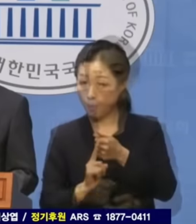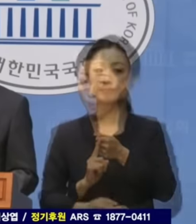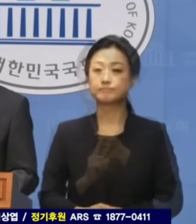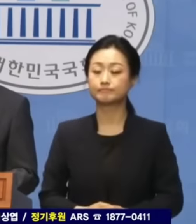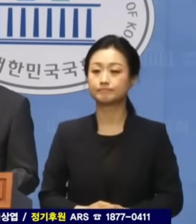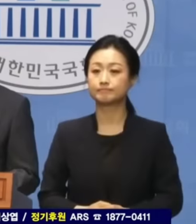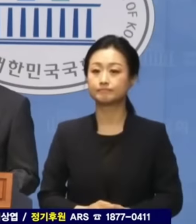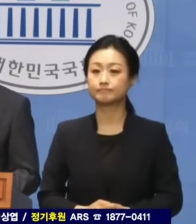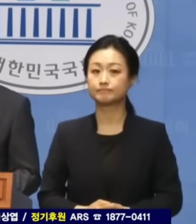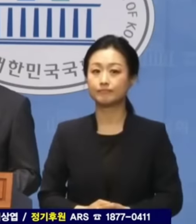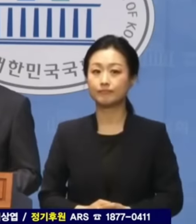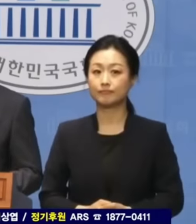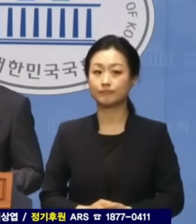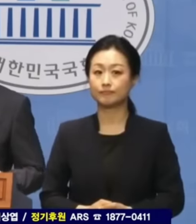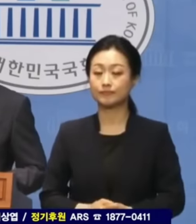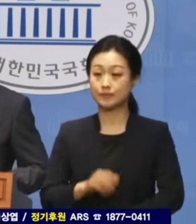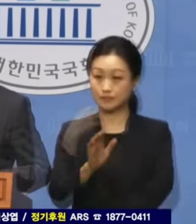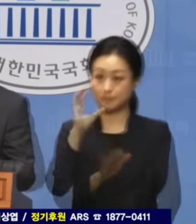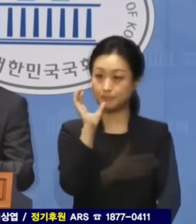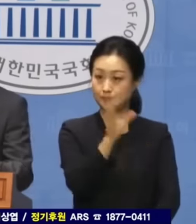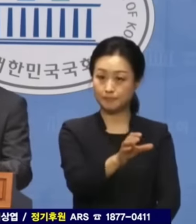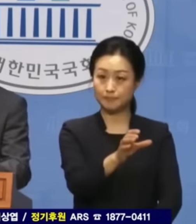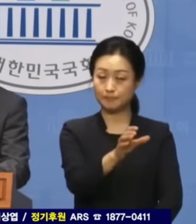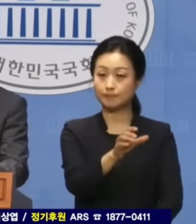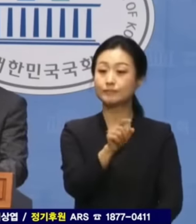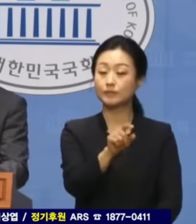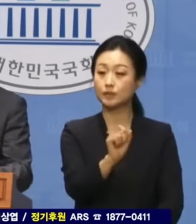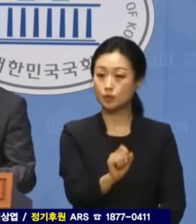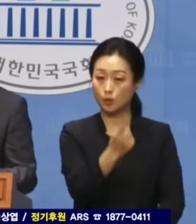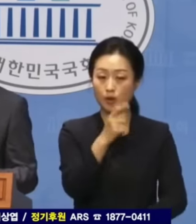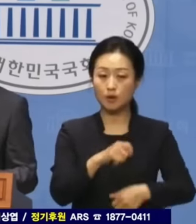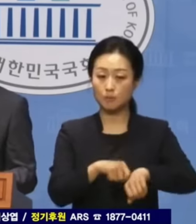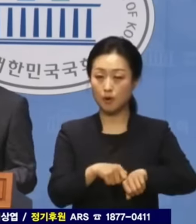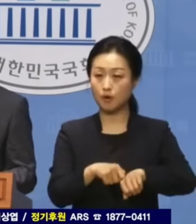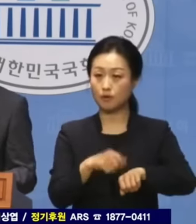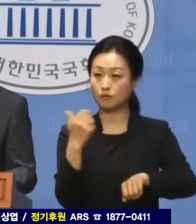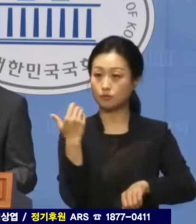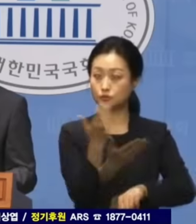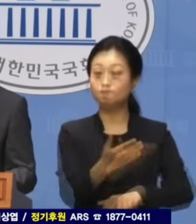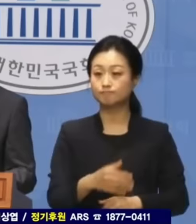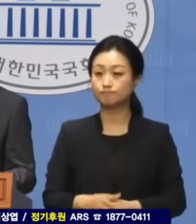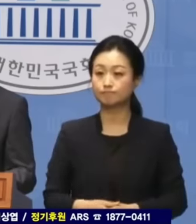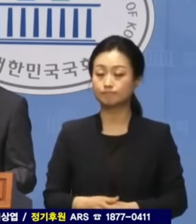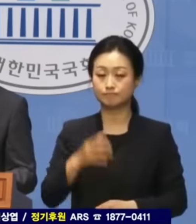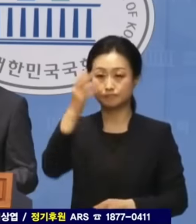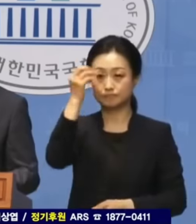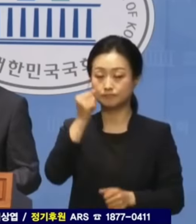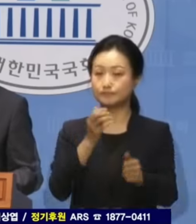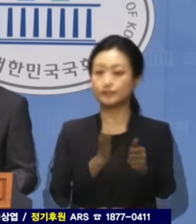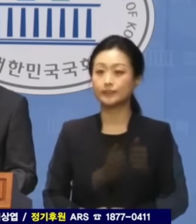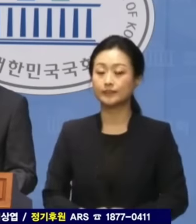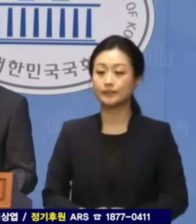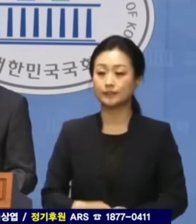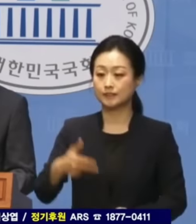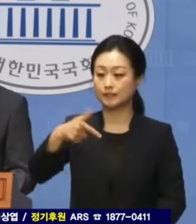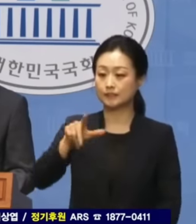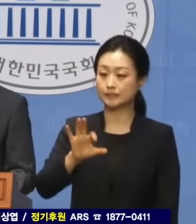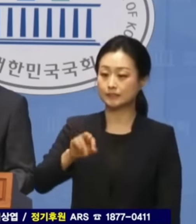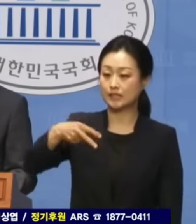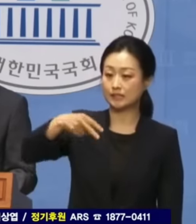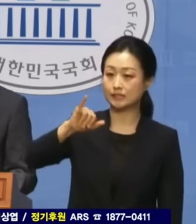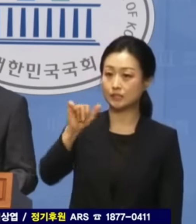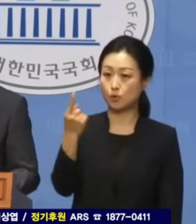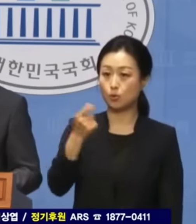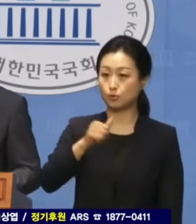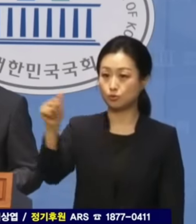대하여 확실한 책임을 지고 그에 상응하는 처벌을 받을 것을 유념하십시오. 장시호 출정